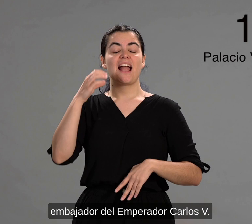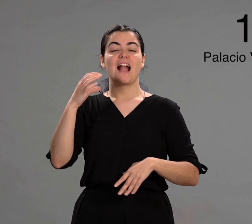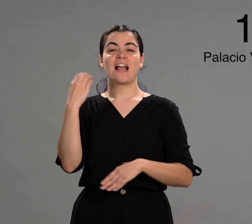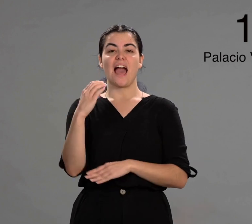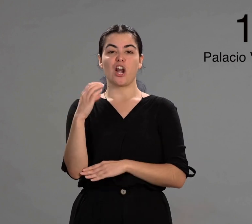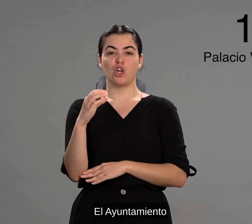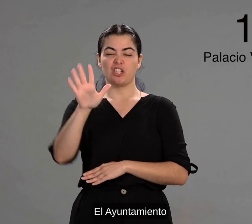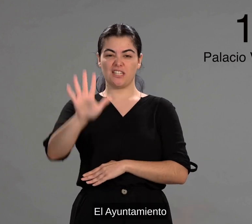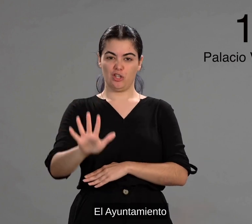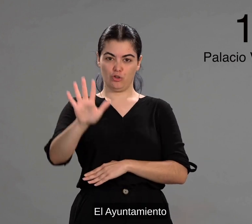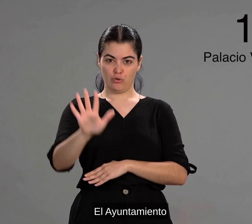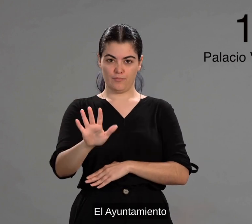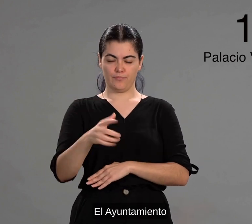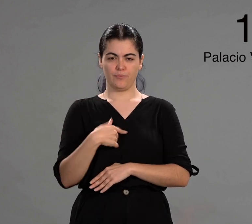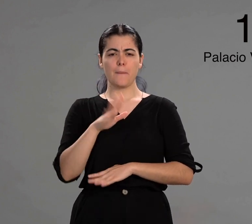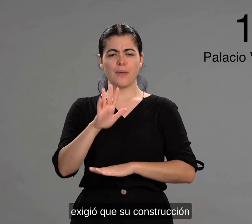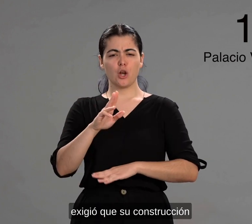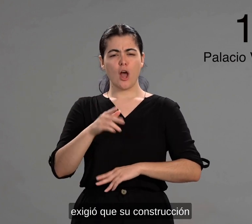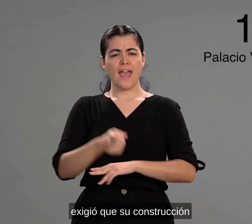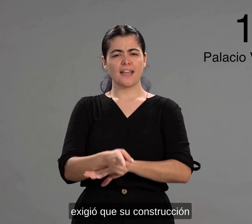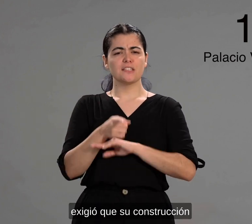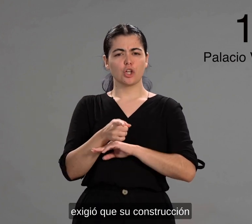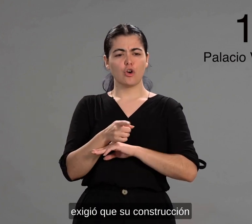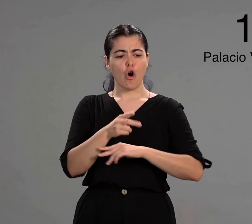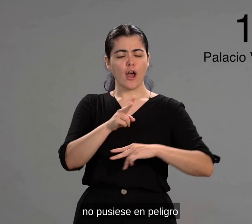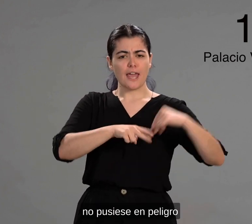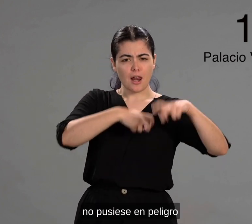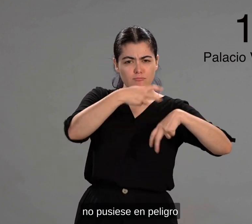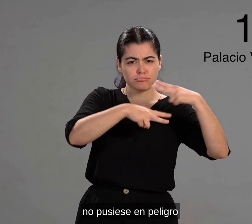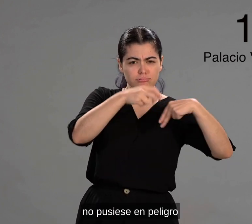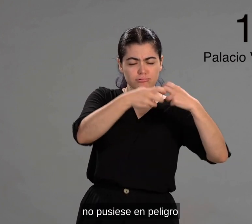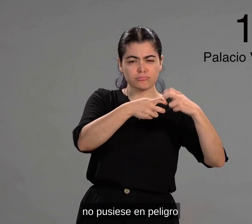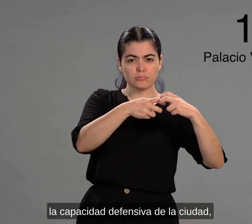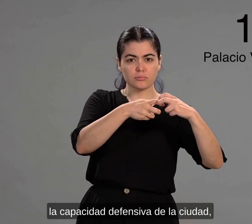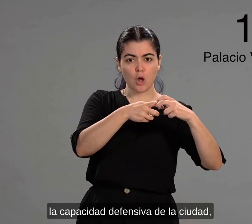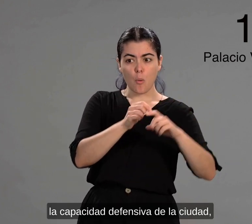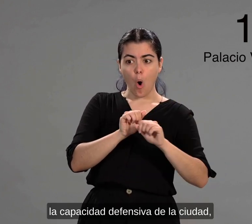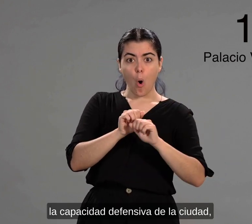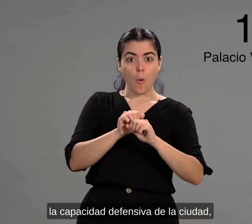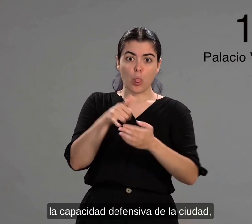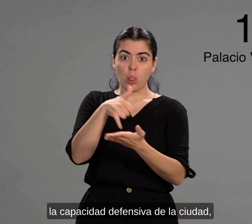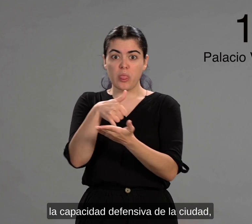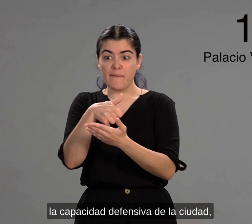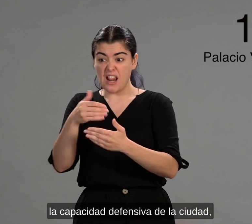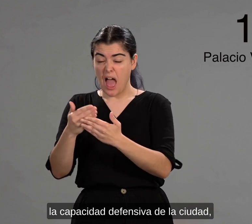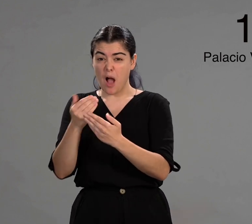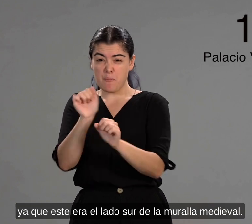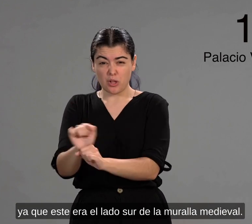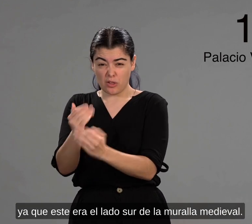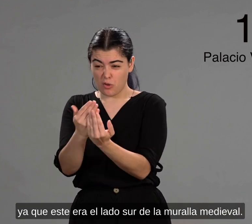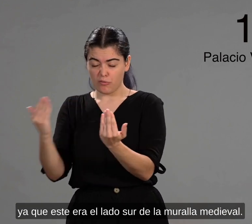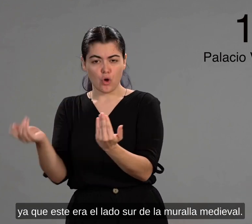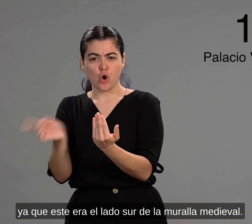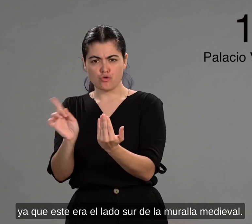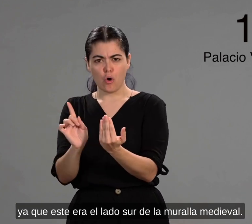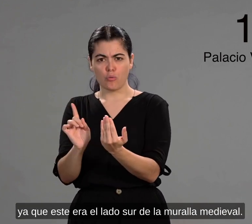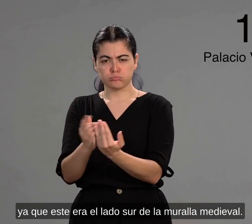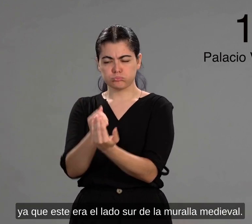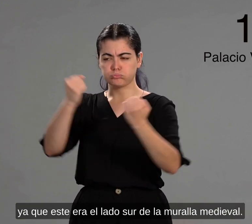El ayuntamiento exigió que su construcción no pusiese en peligro la capacidad defensiva de la ciudad, ya que este era el lado sur de la muralla medieval,